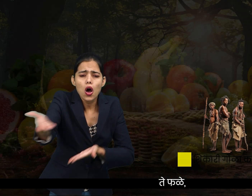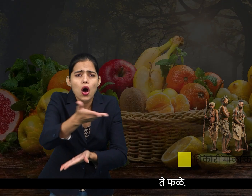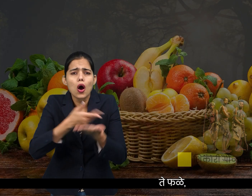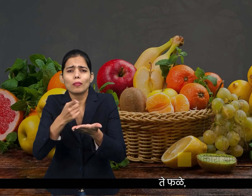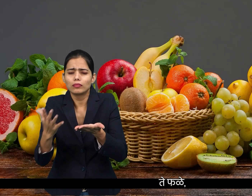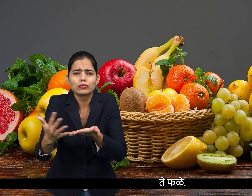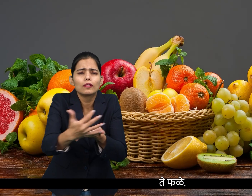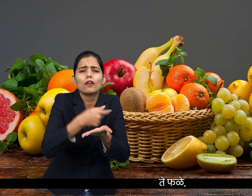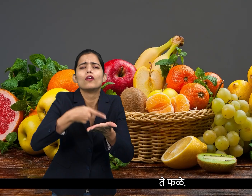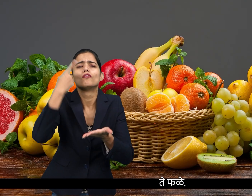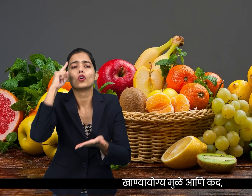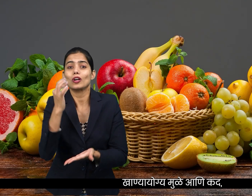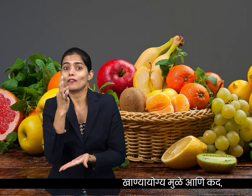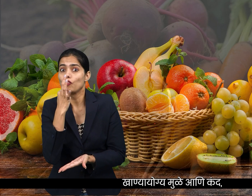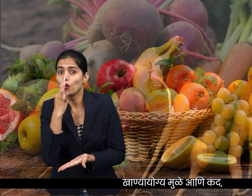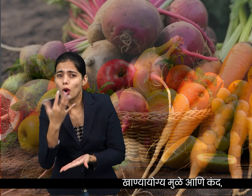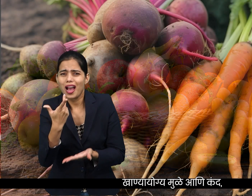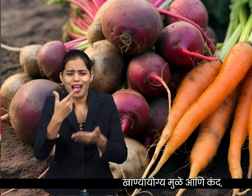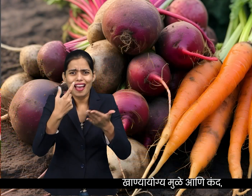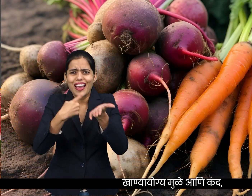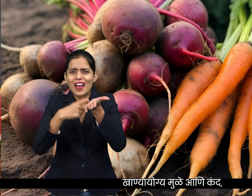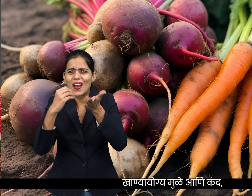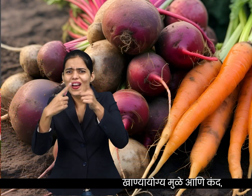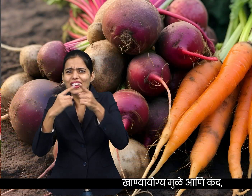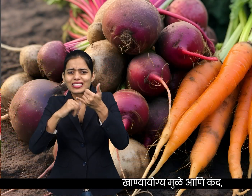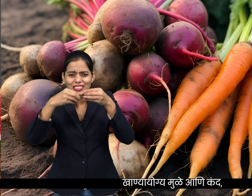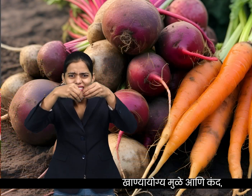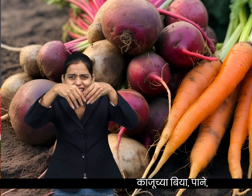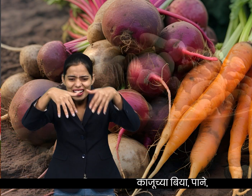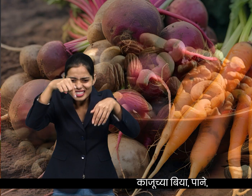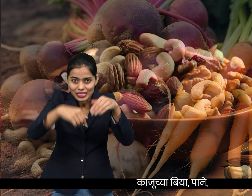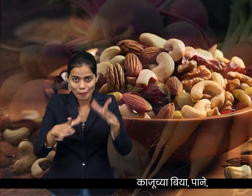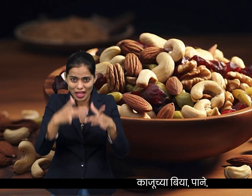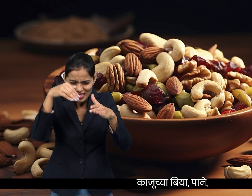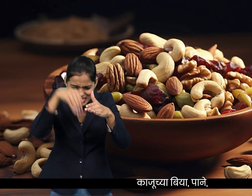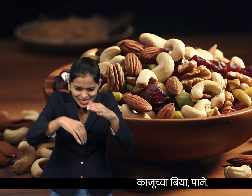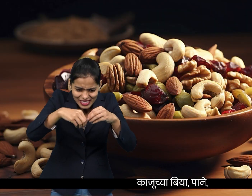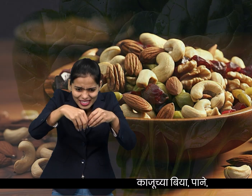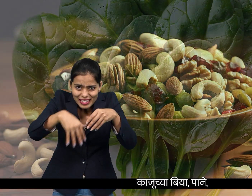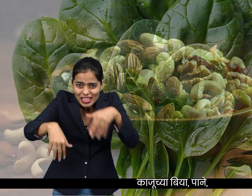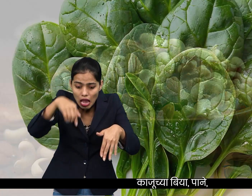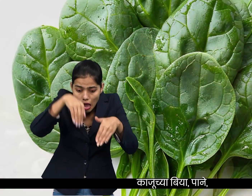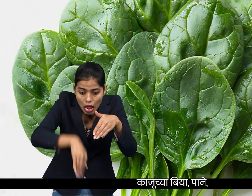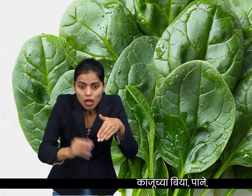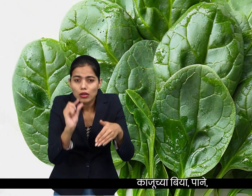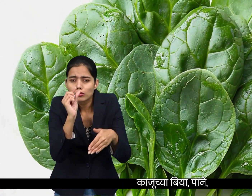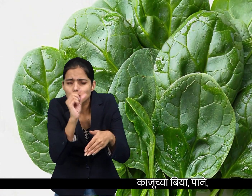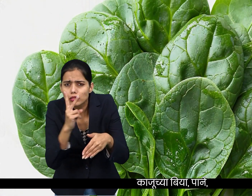ते फळे खाण्यायोग्य मुळे आणि कंद, काजूच्या बिया, पाने,